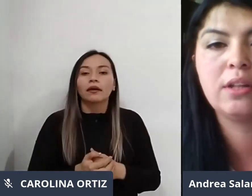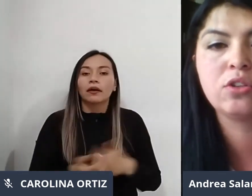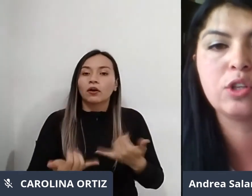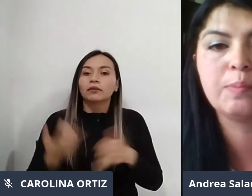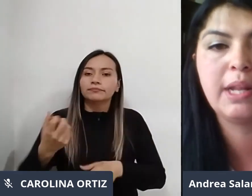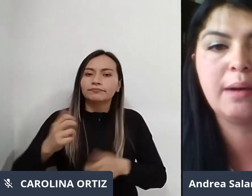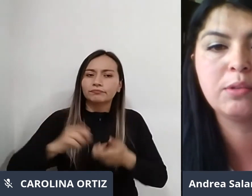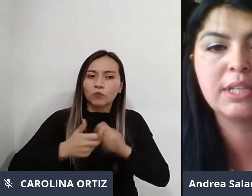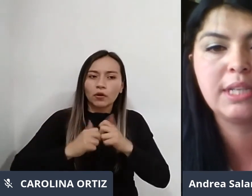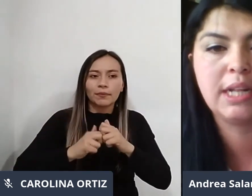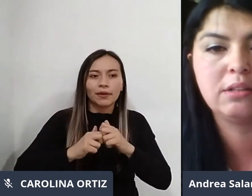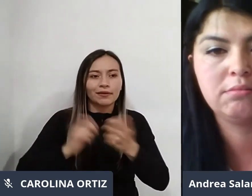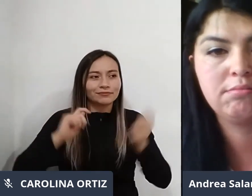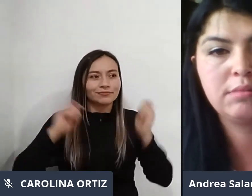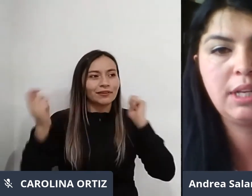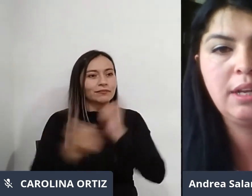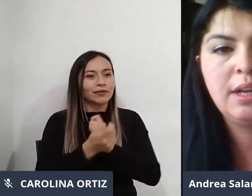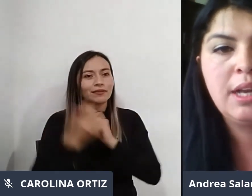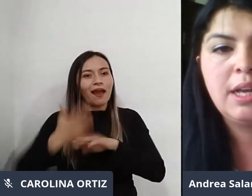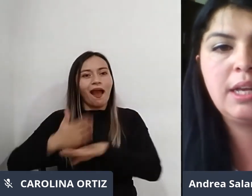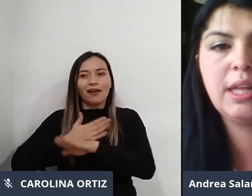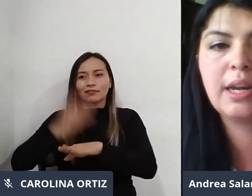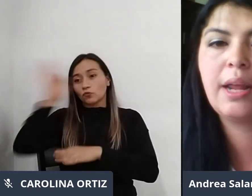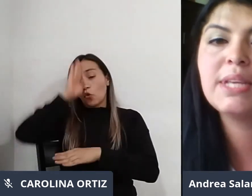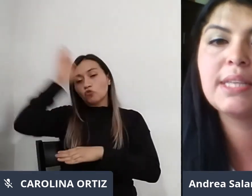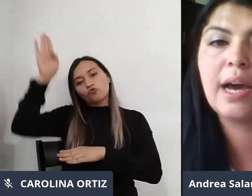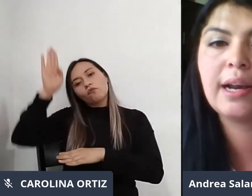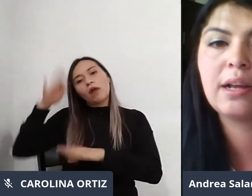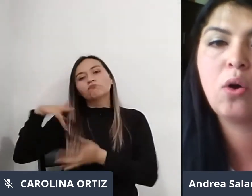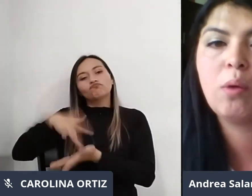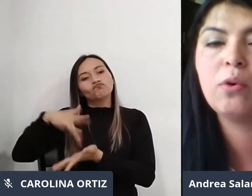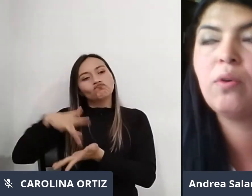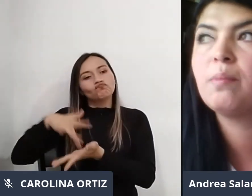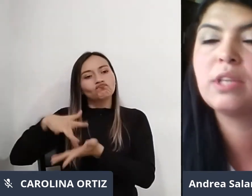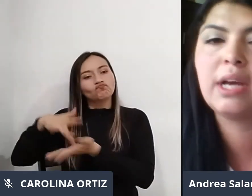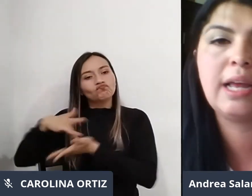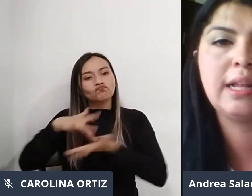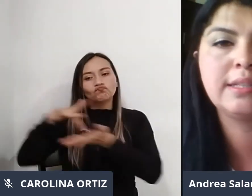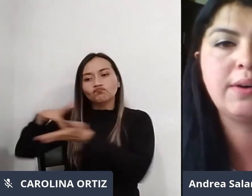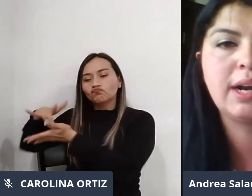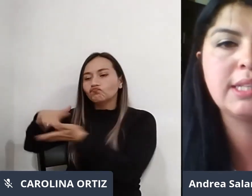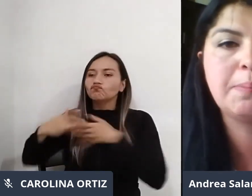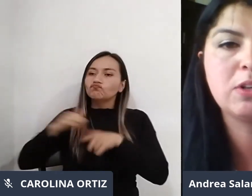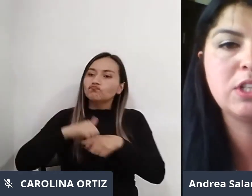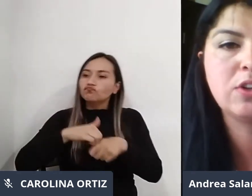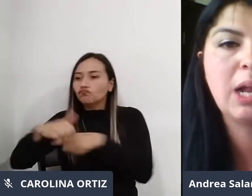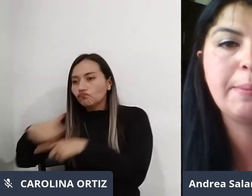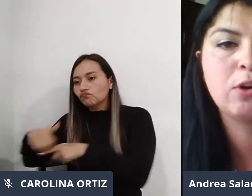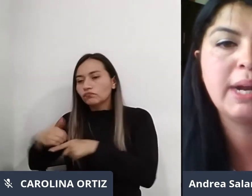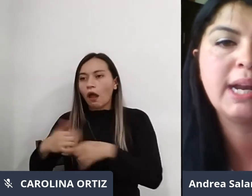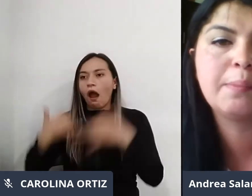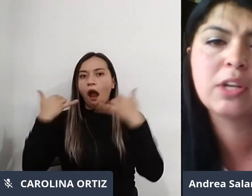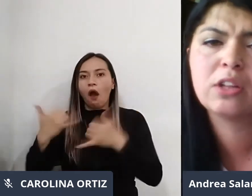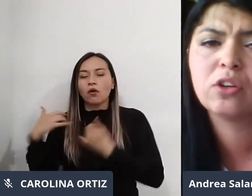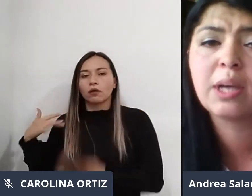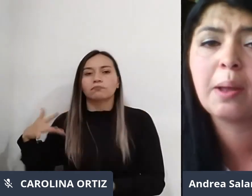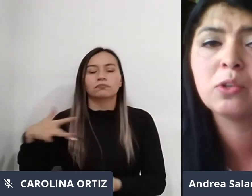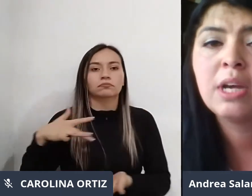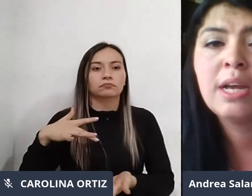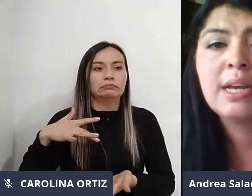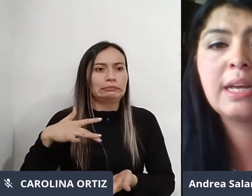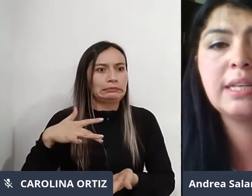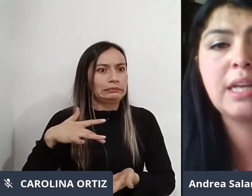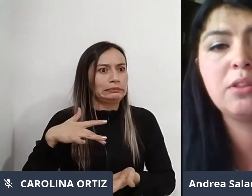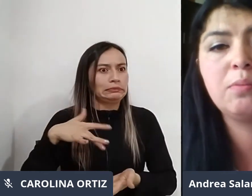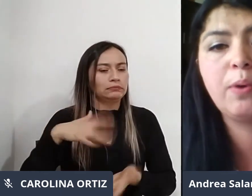lo que nosotros veníamos haciendo, ¿sí? Y de revisar cómo vamos a llevar este proceso de la mejor manera, porque todos